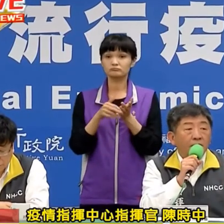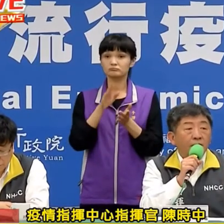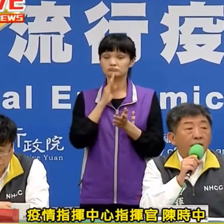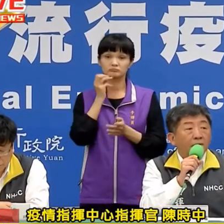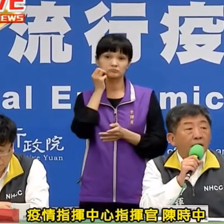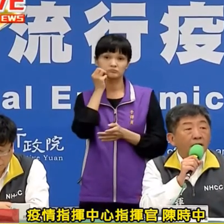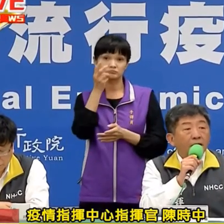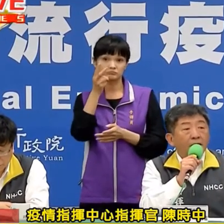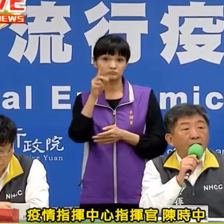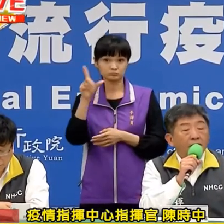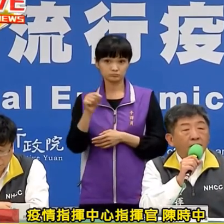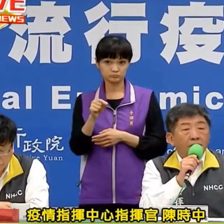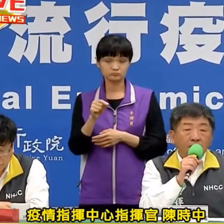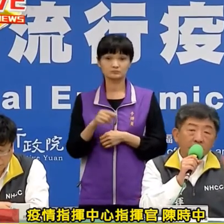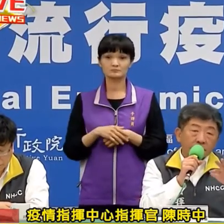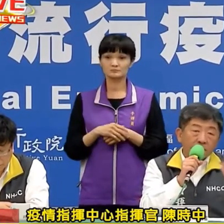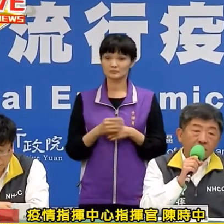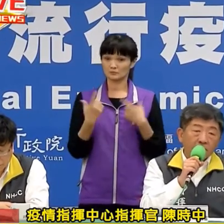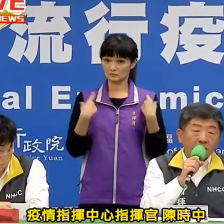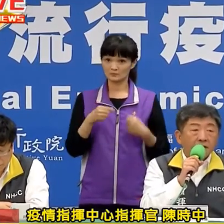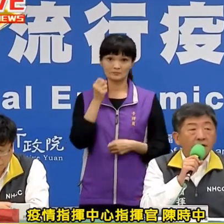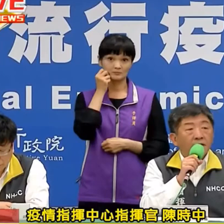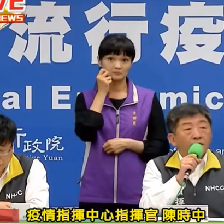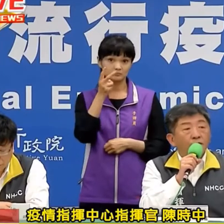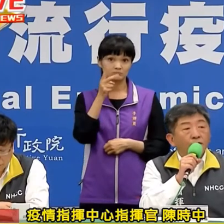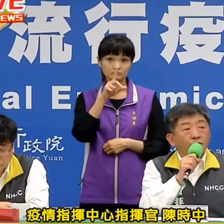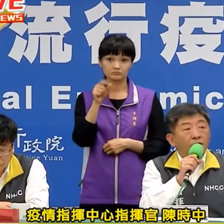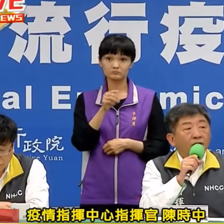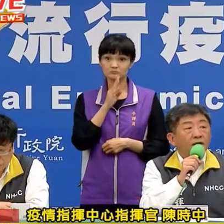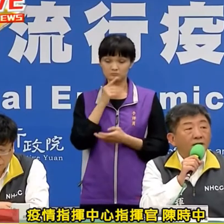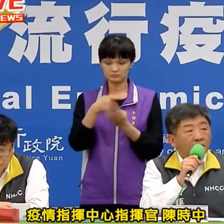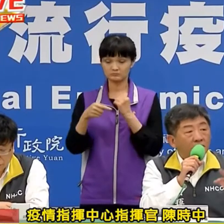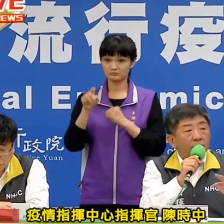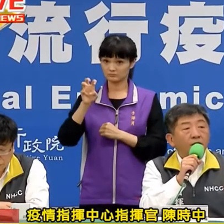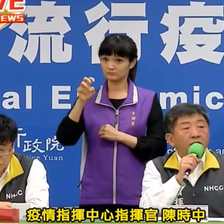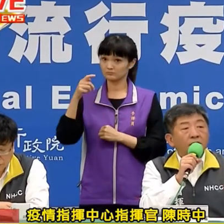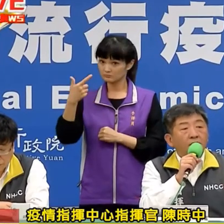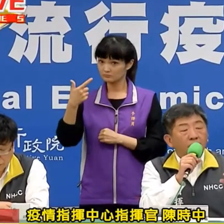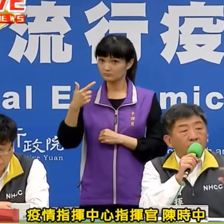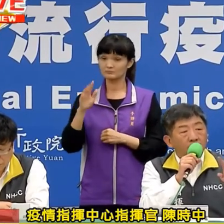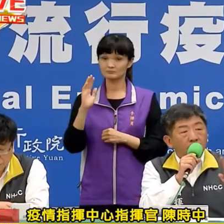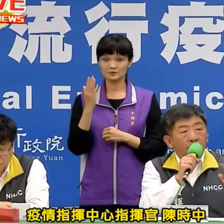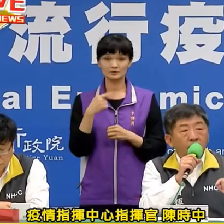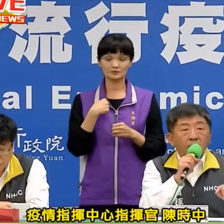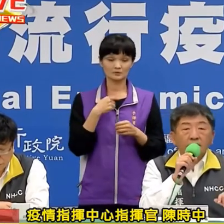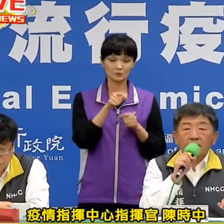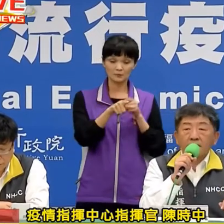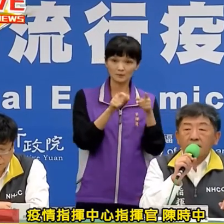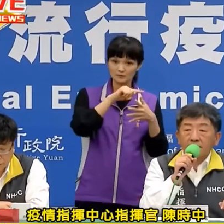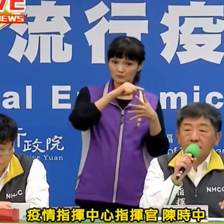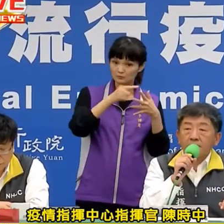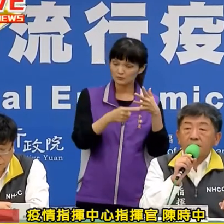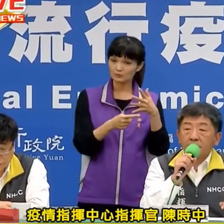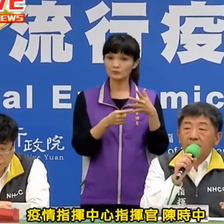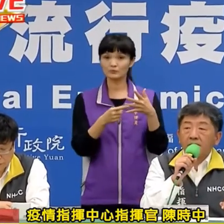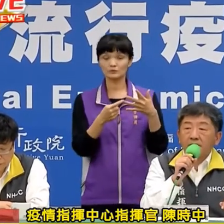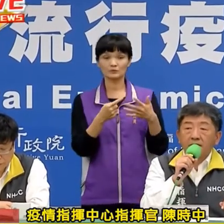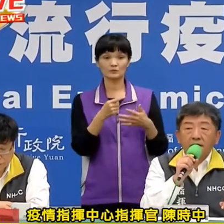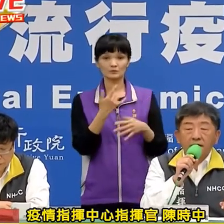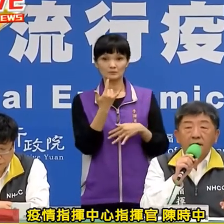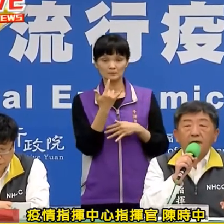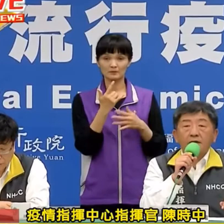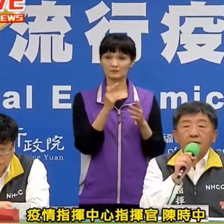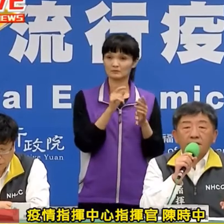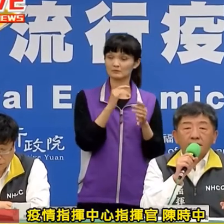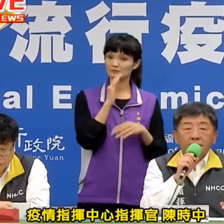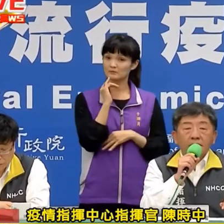本来是36片嘛，哦，可你这样子购买的一个顺序跟它的机会，哦，所以我们抓了一个哈30片